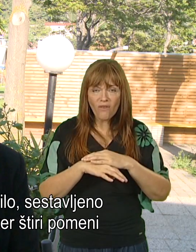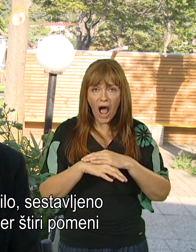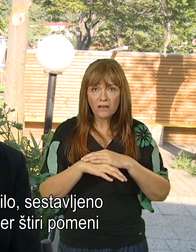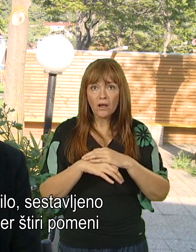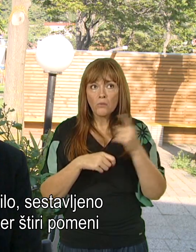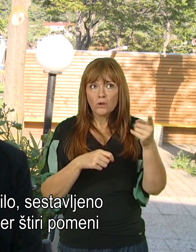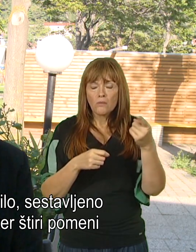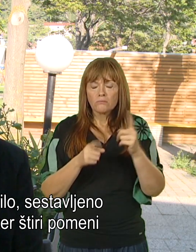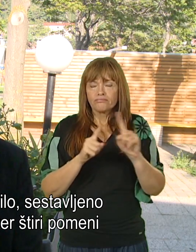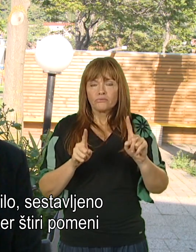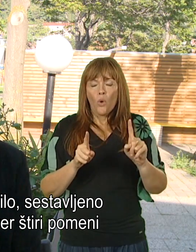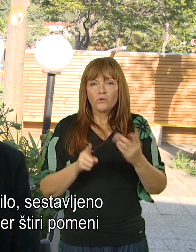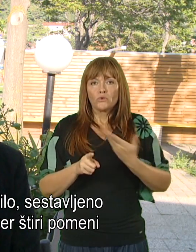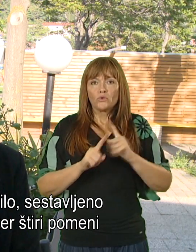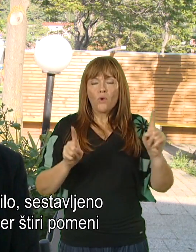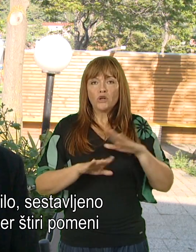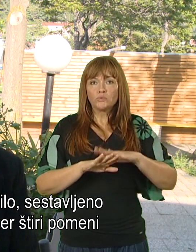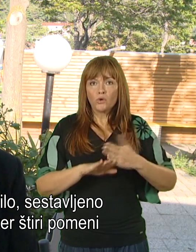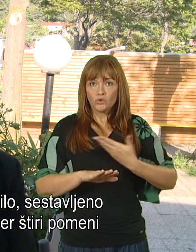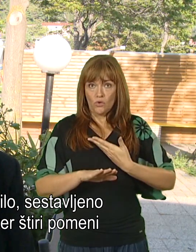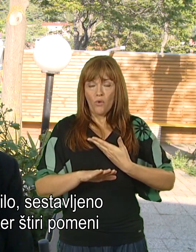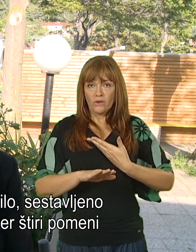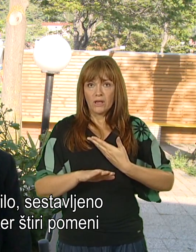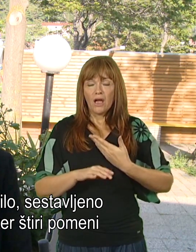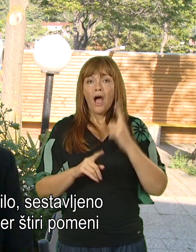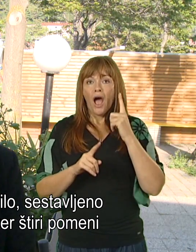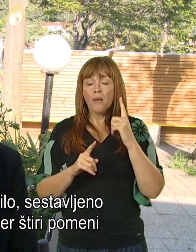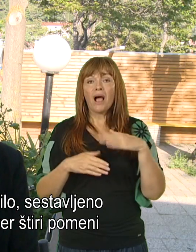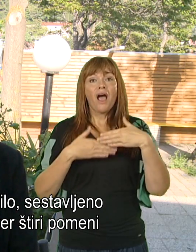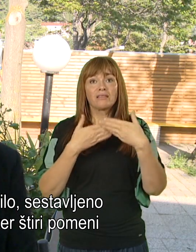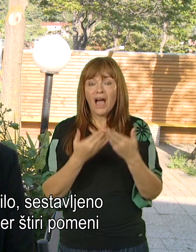kakšno drugačno sporočilo. Sploh pa ne daril sestavljenih iz 4